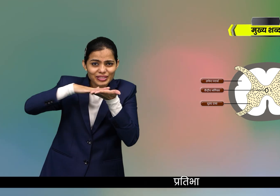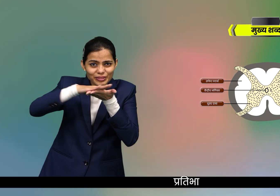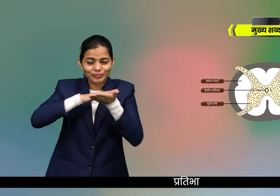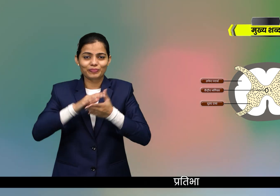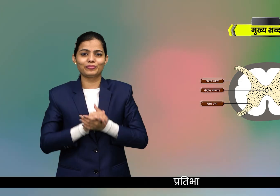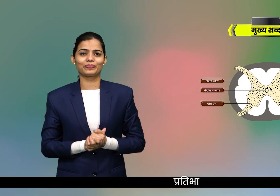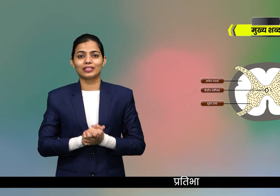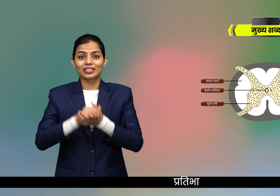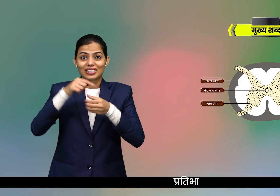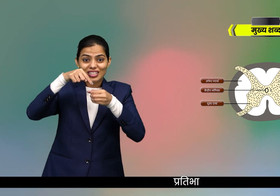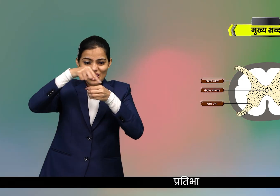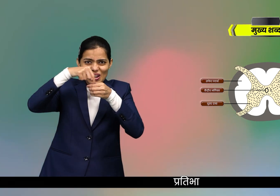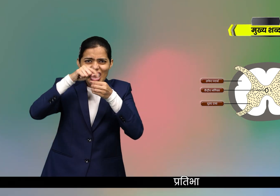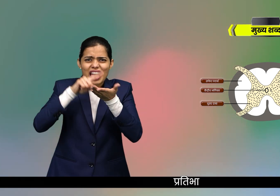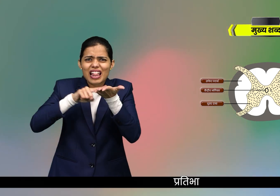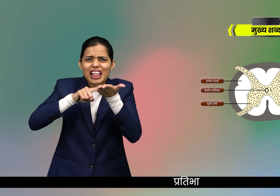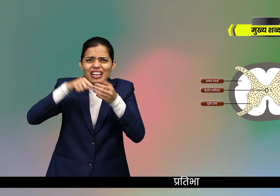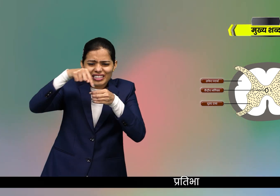प्रतिभा,